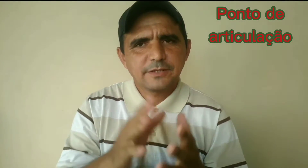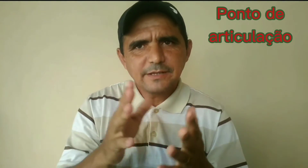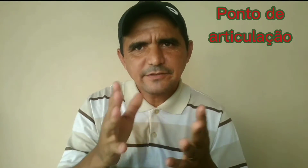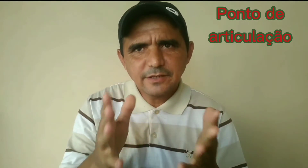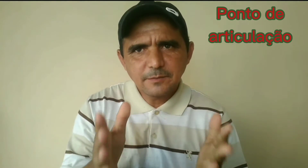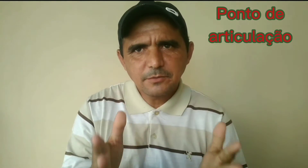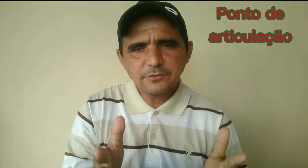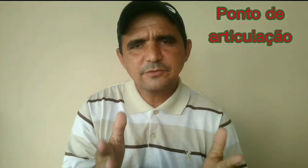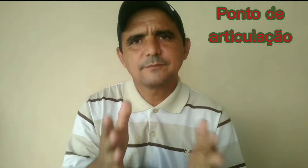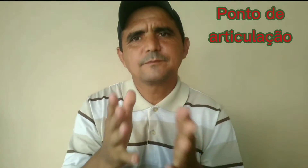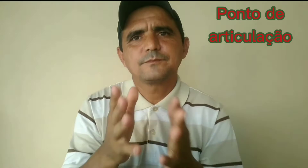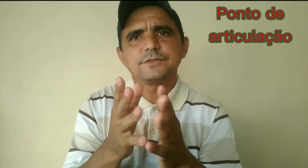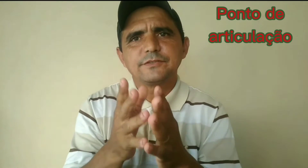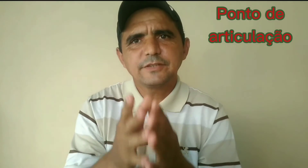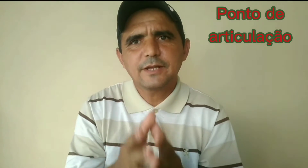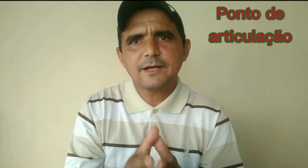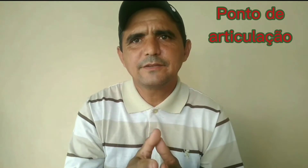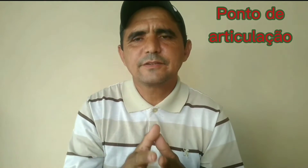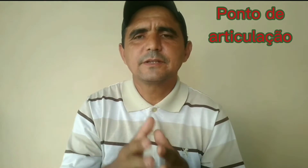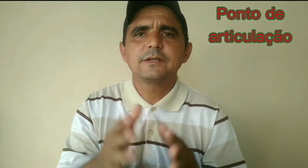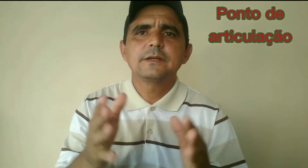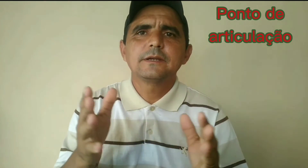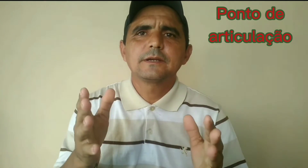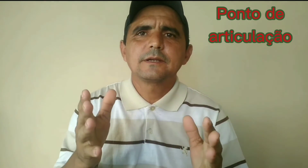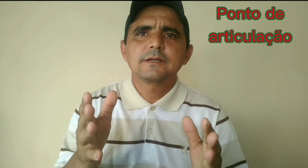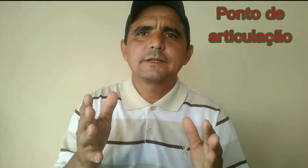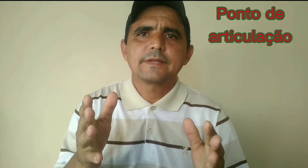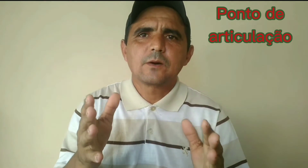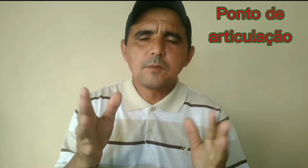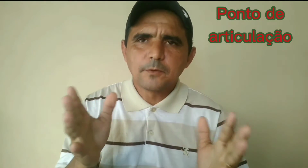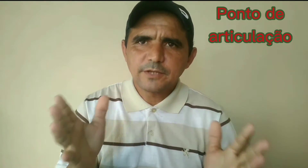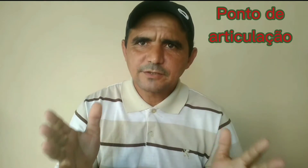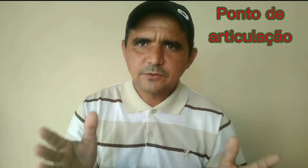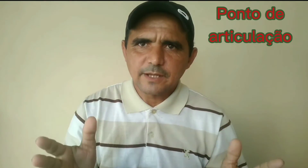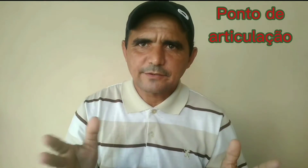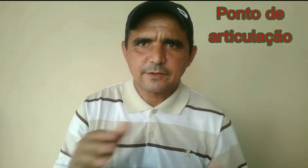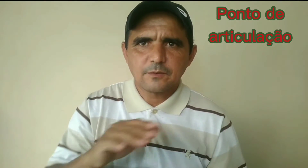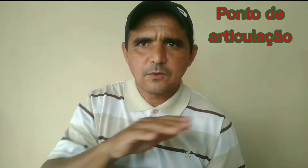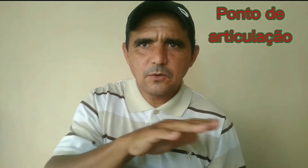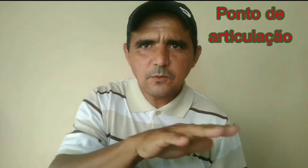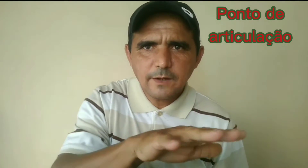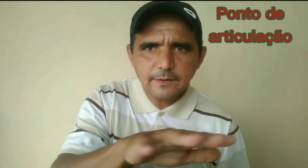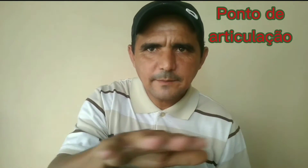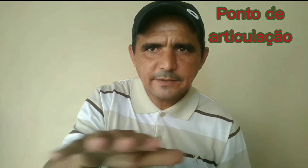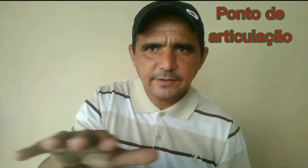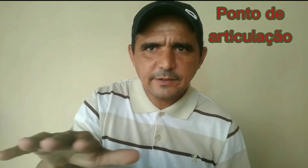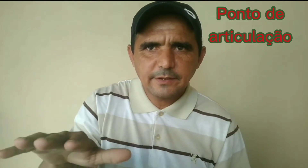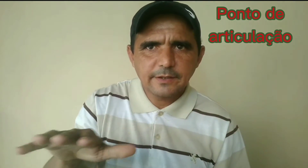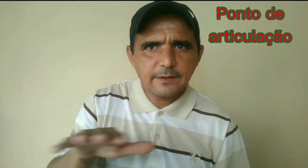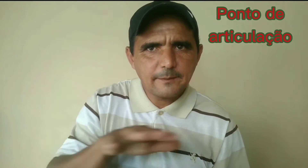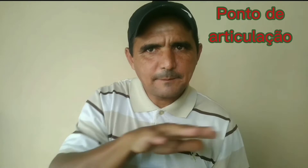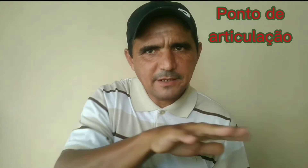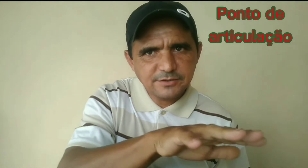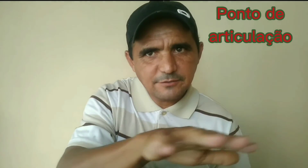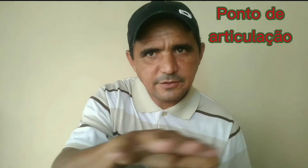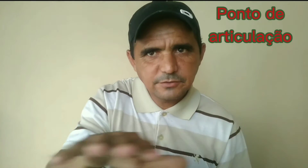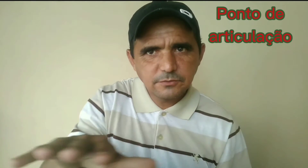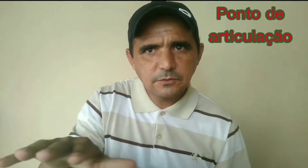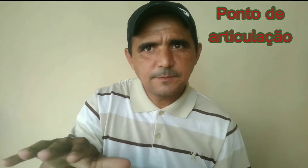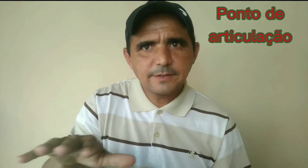aqui exemplos de sinais que tem como ponto de articulação ou a parte na frente do corpo